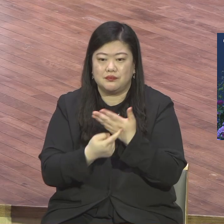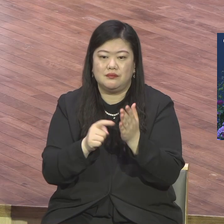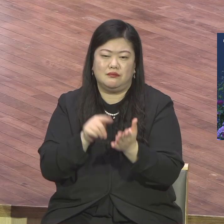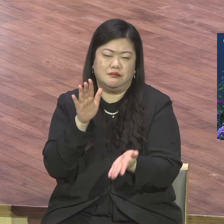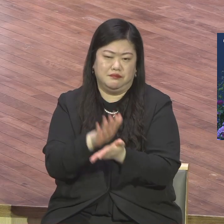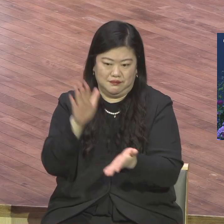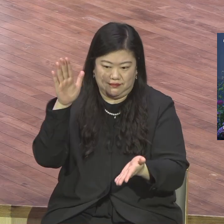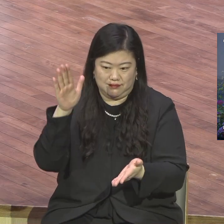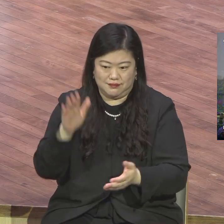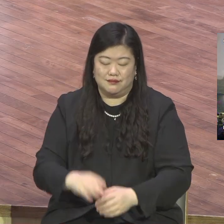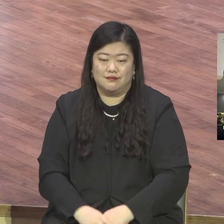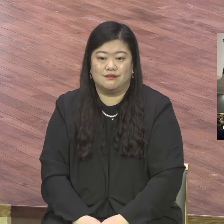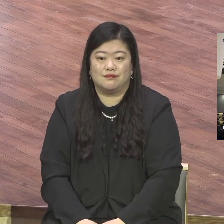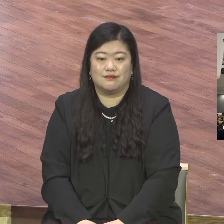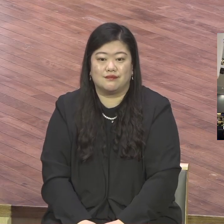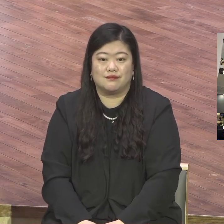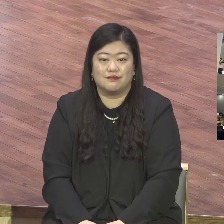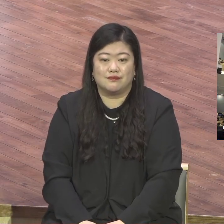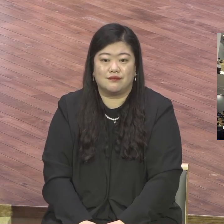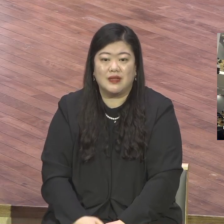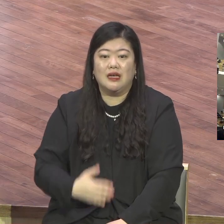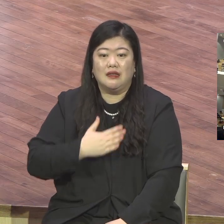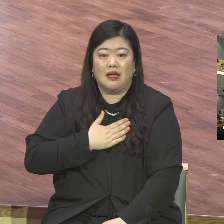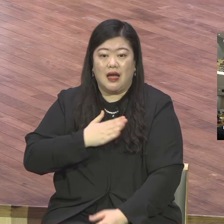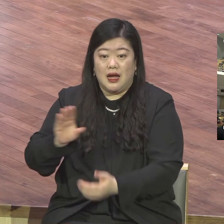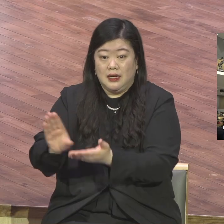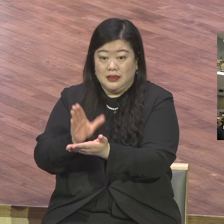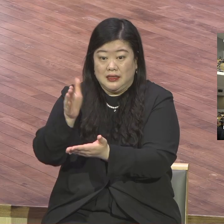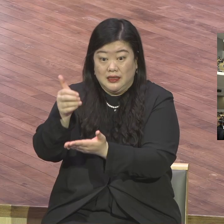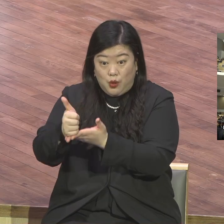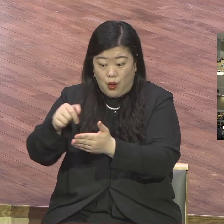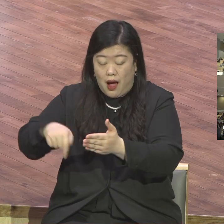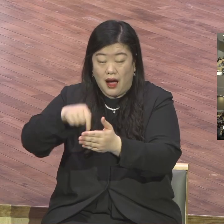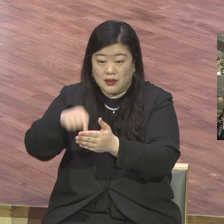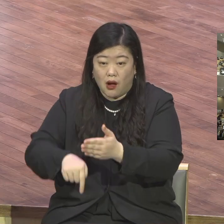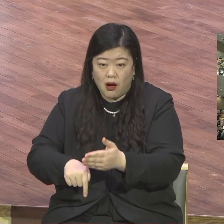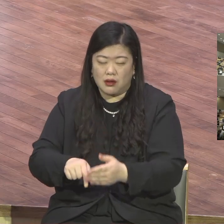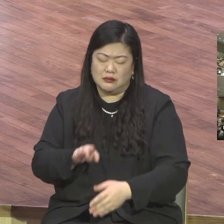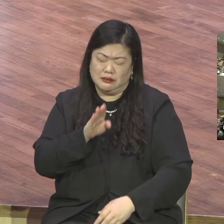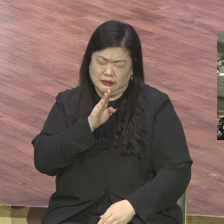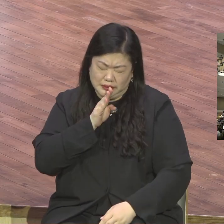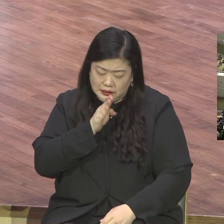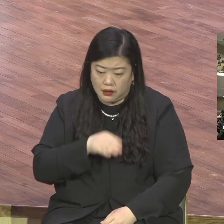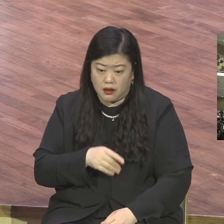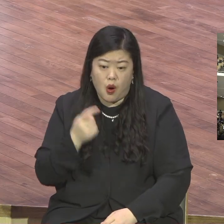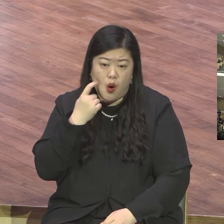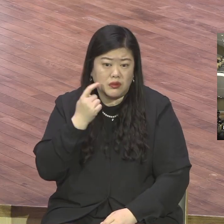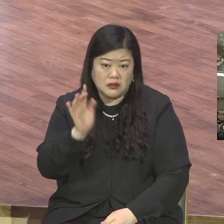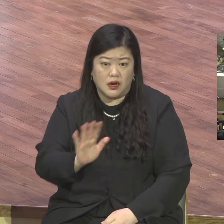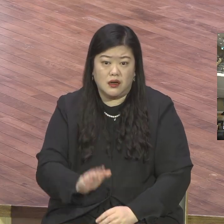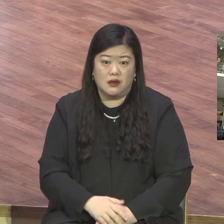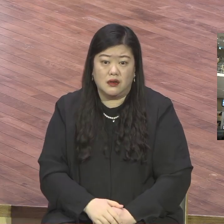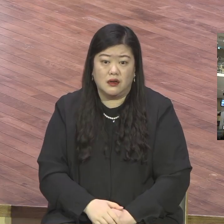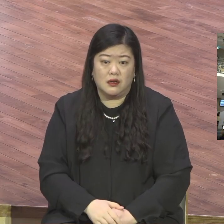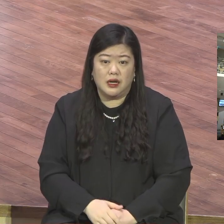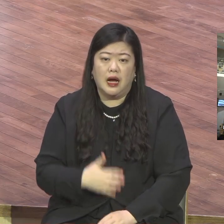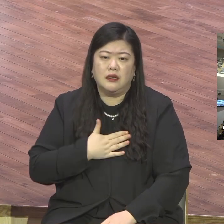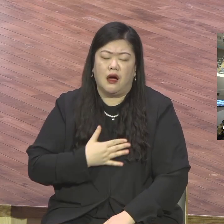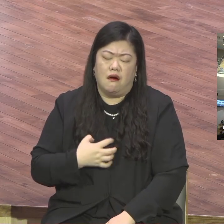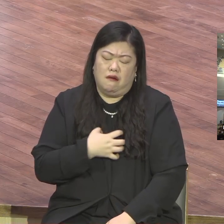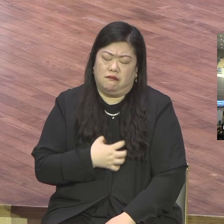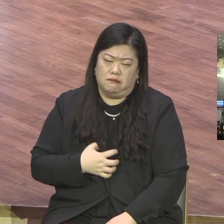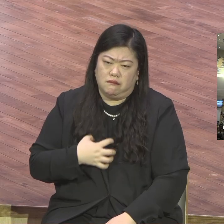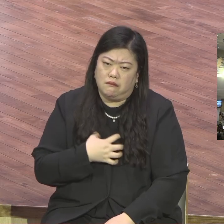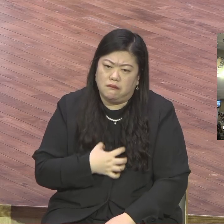자, 1절 2절 봅니다. 내가 그리스도 안에서 참말을 하고 거짓말을 아니하노라. 나에게 큰 근심이 있는